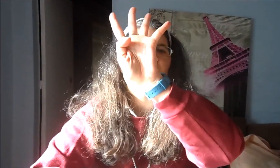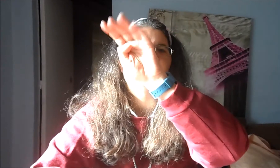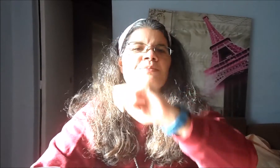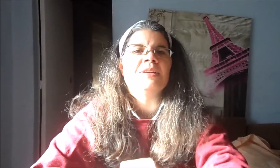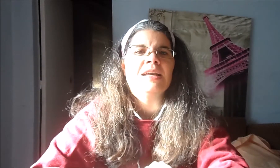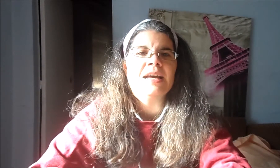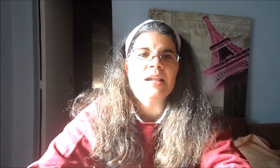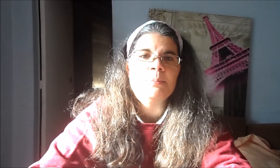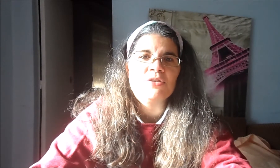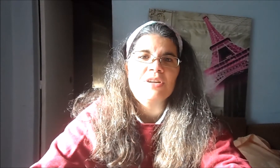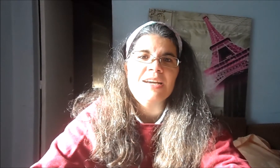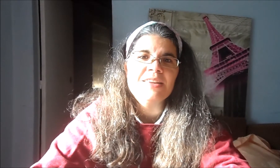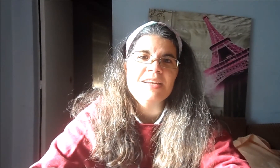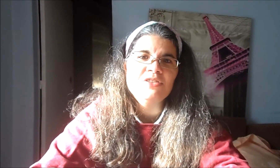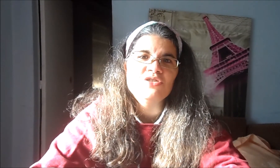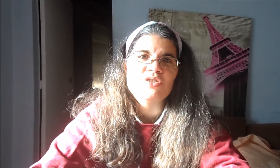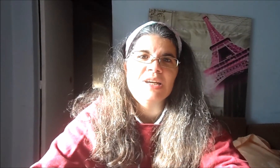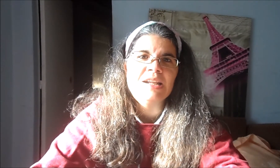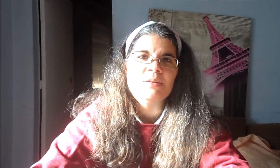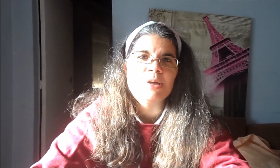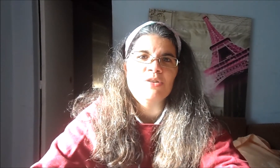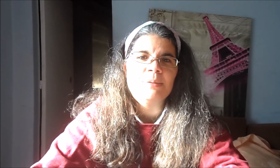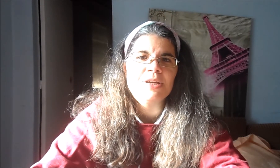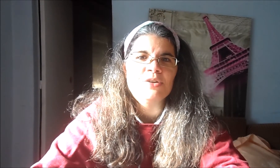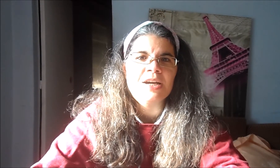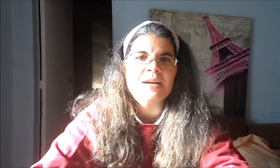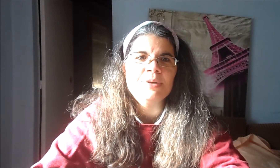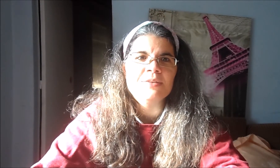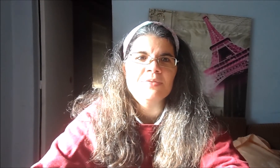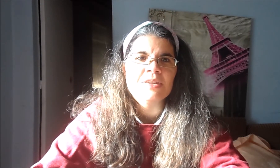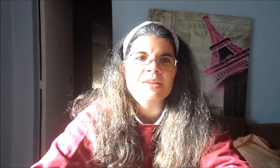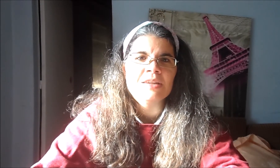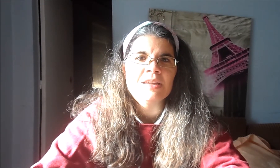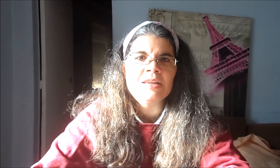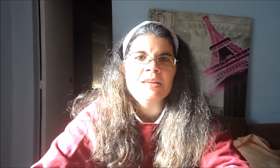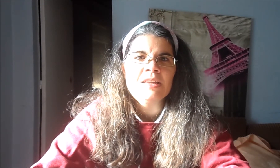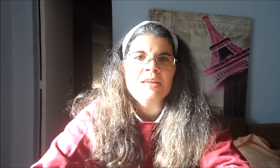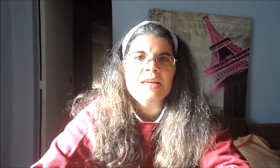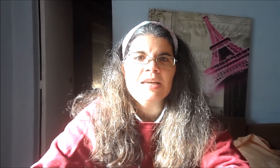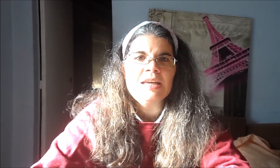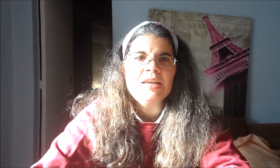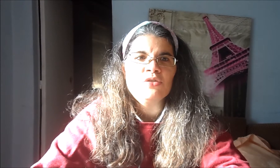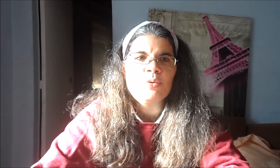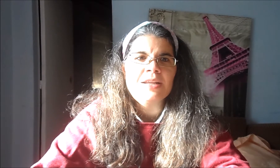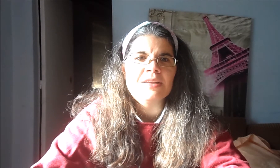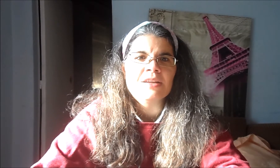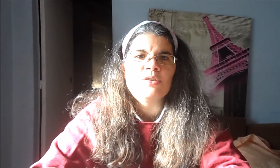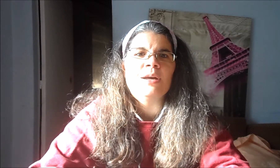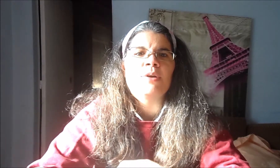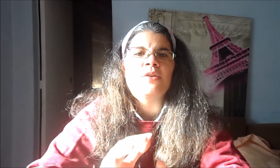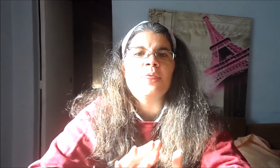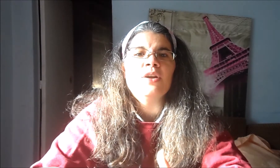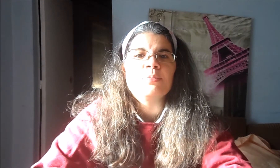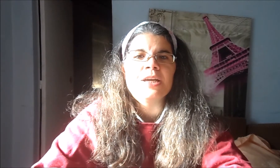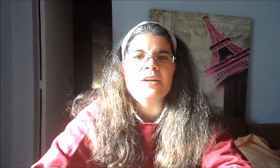4. El personaje de Nacho, el mejor amigo de Javi. Es Juan, colaborador del